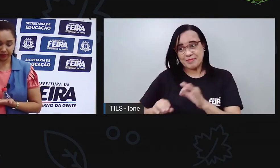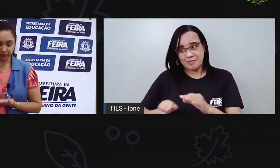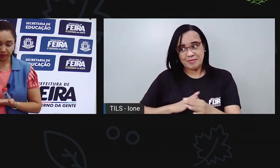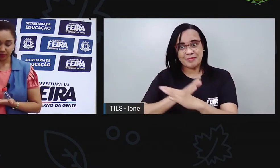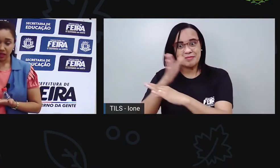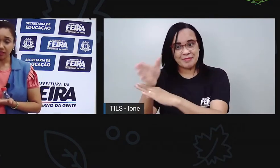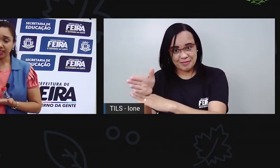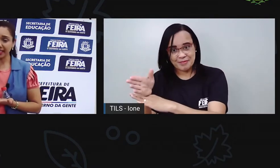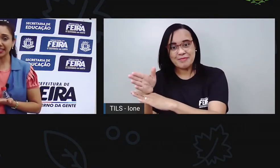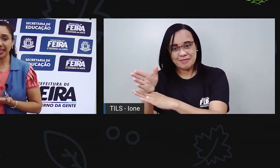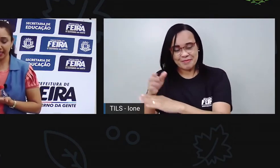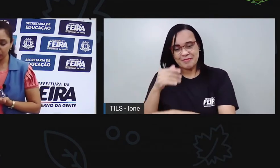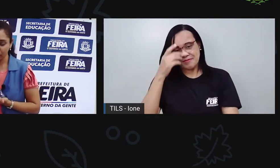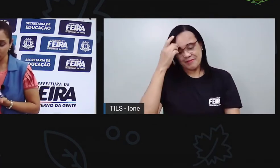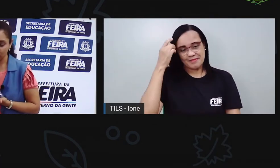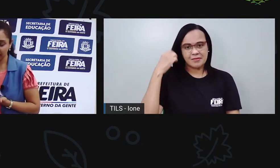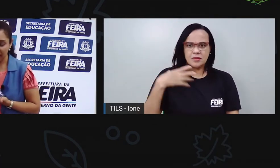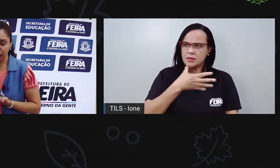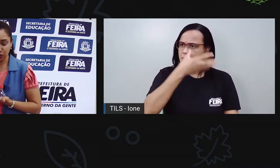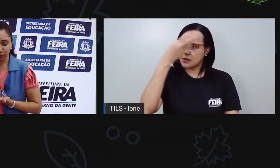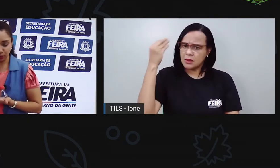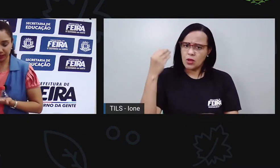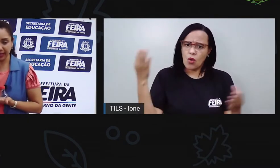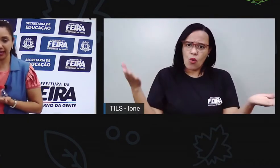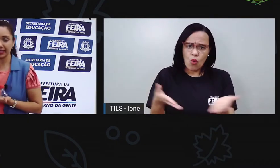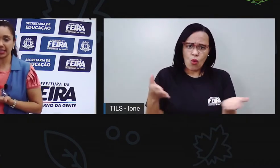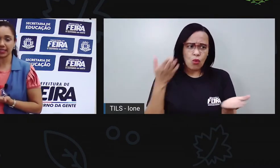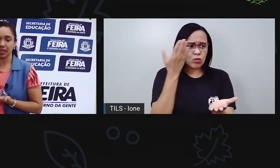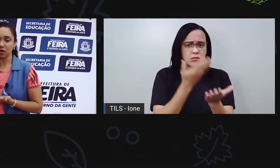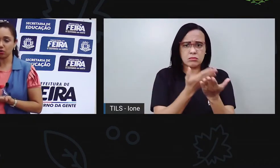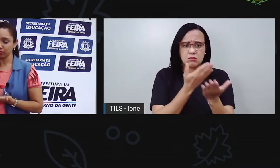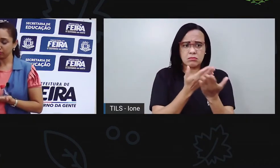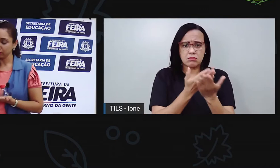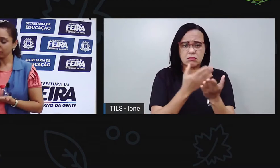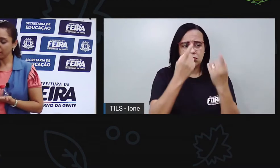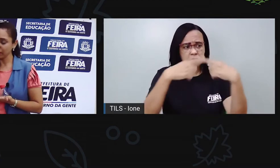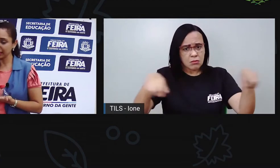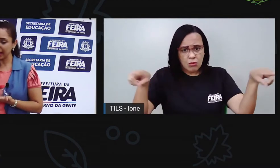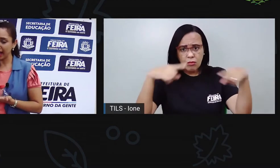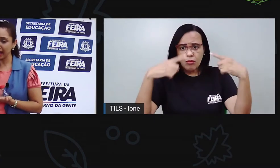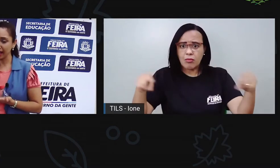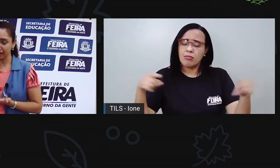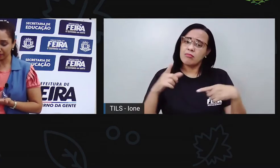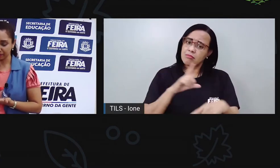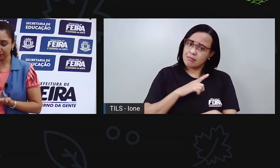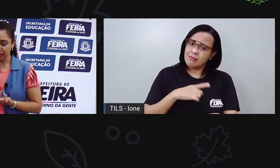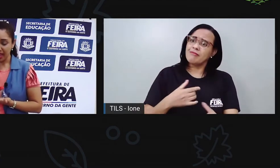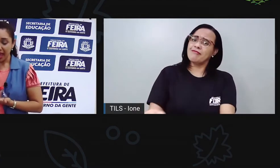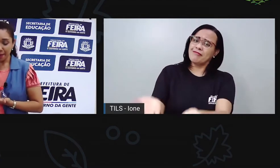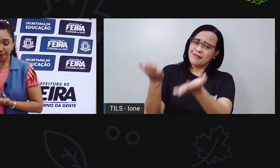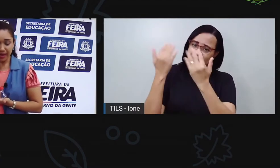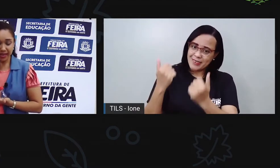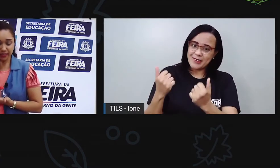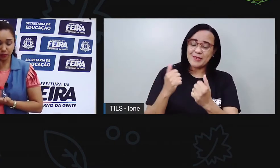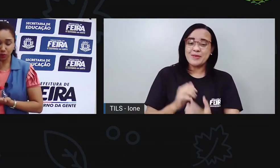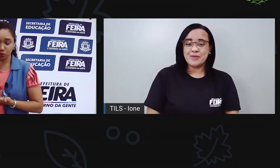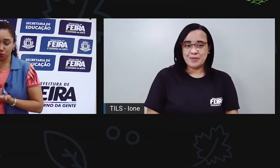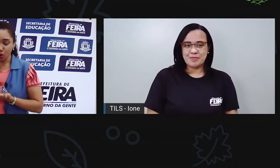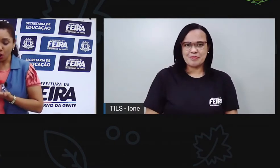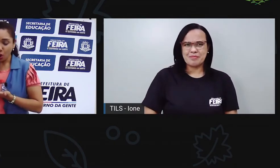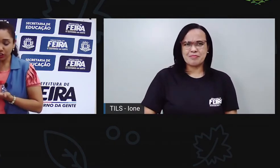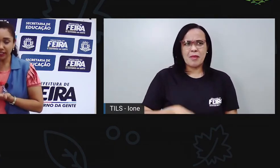adiantar. Vocês esqueceram que hoje tem aula de musicalização? Vamos lá! É